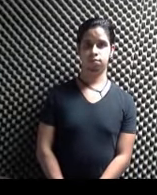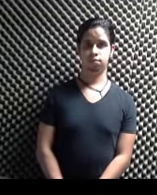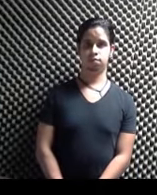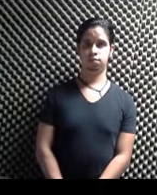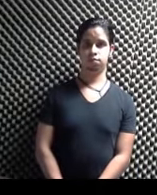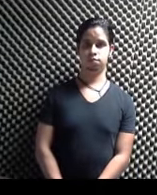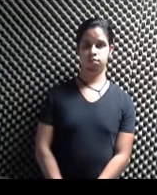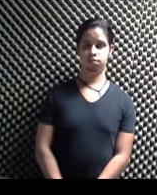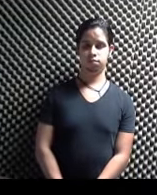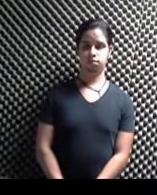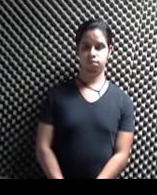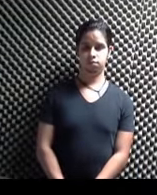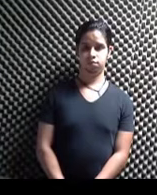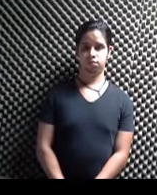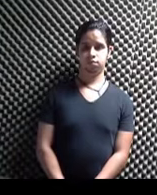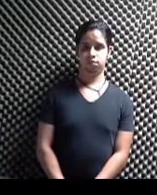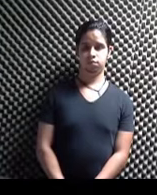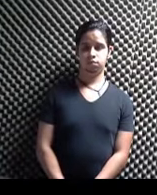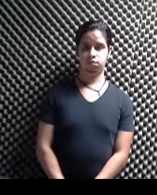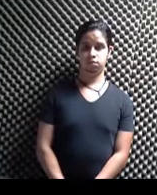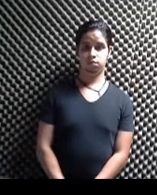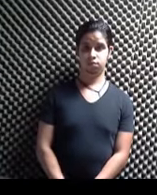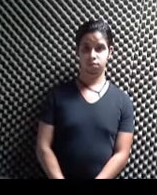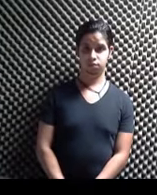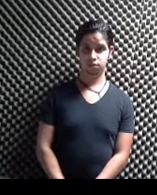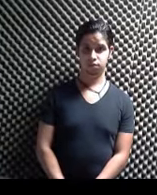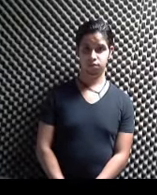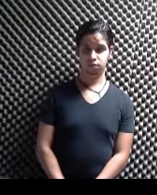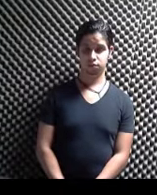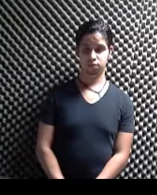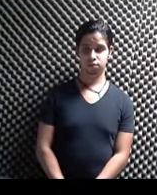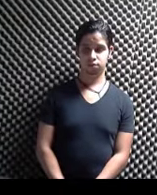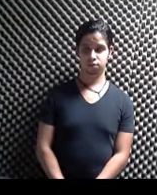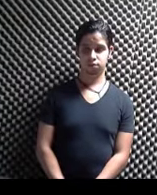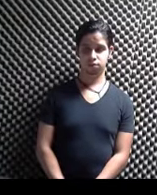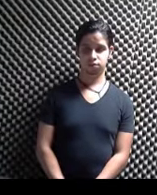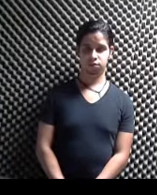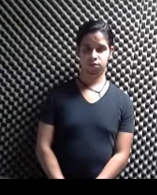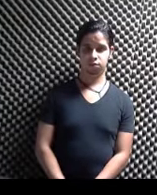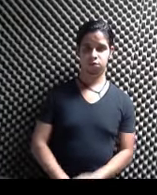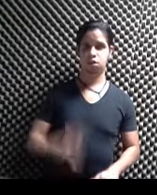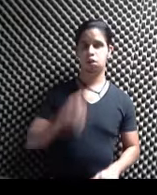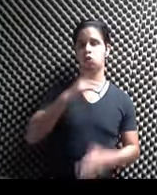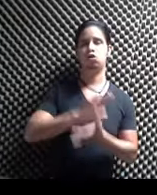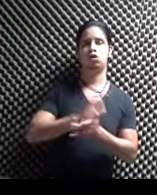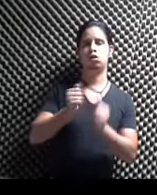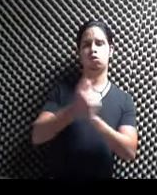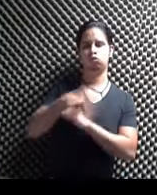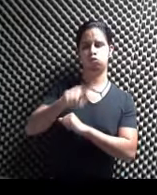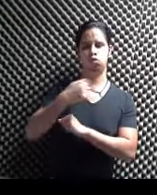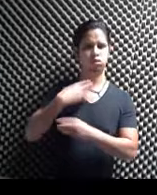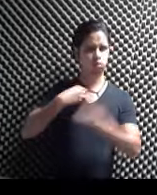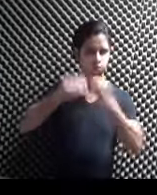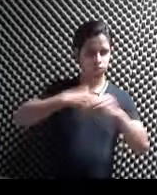El chillo de Fajardo, la alcapurria de piñones, pastelillo en Guayama y en Salina, unos tostones. ¿Y eso con qué sale?